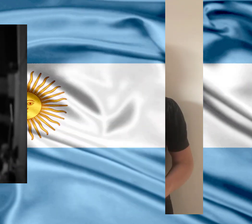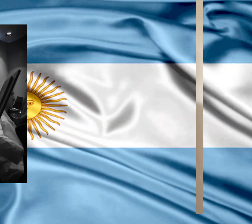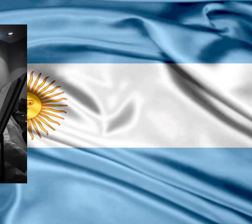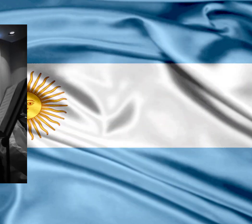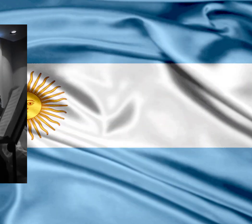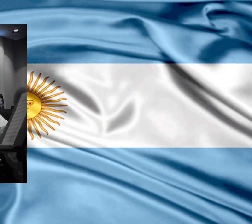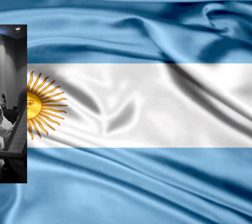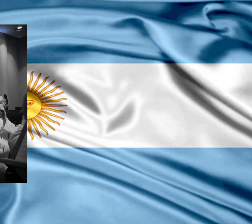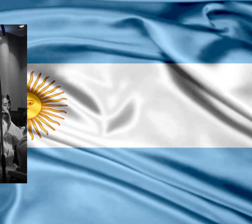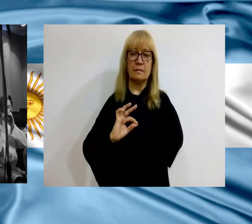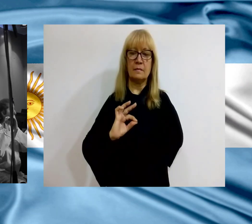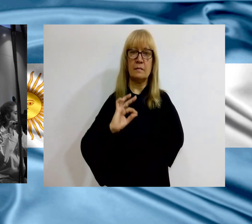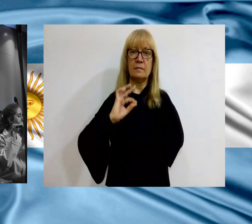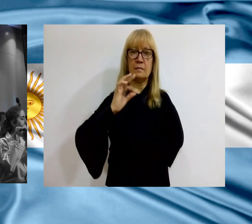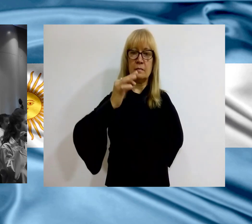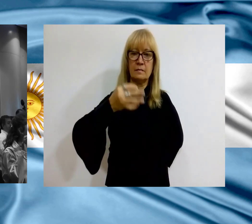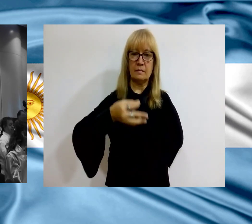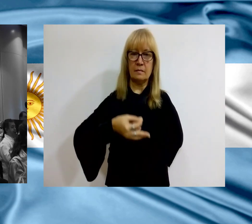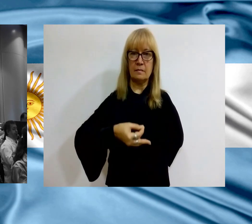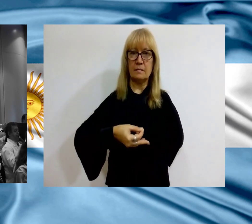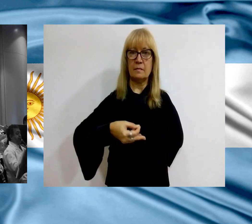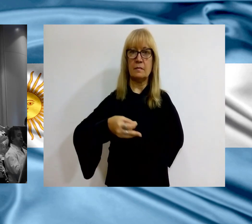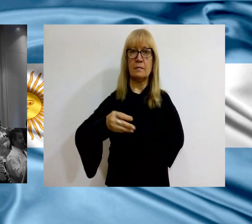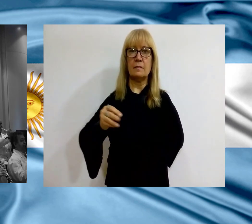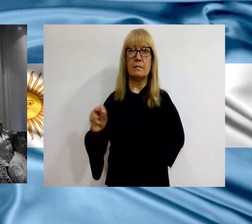conseguir, que